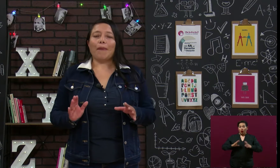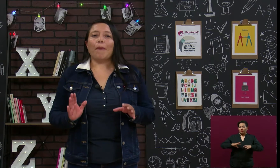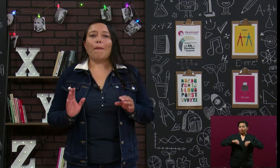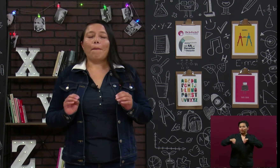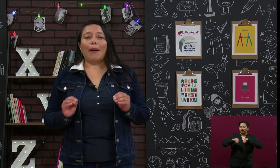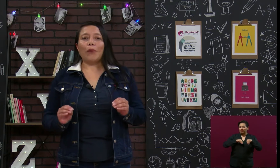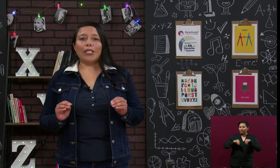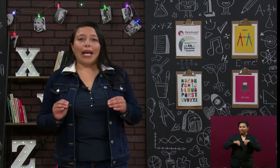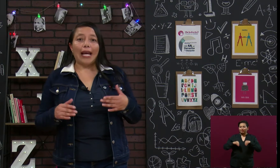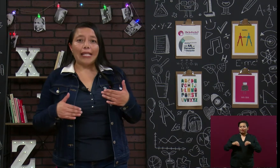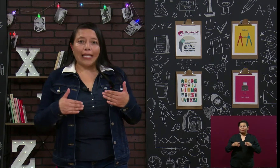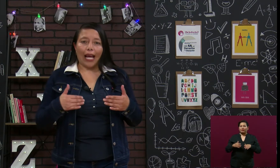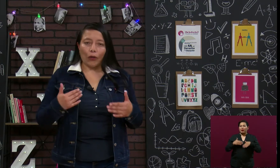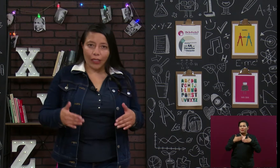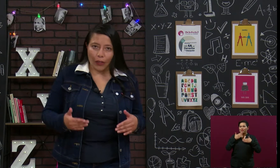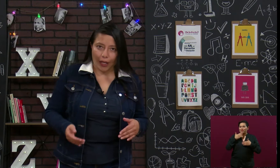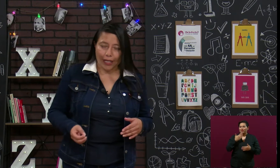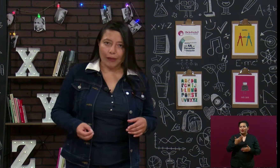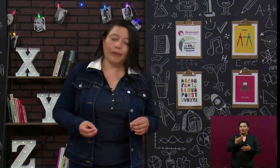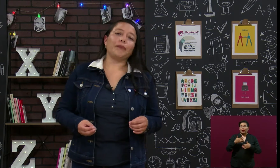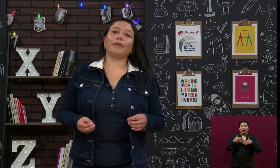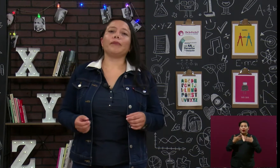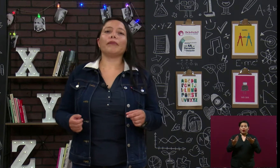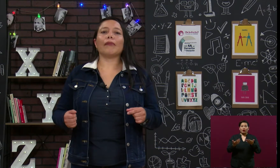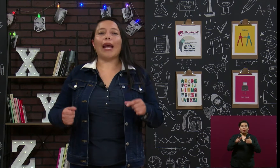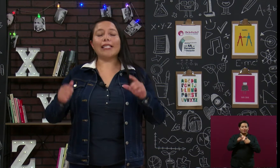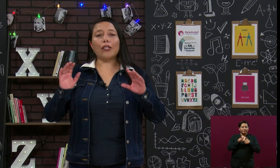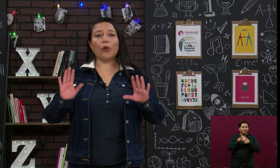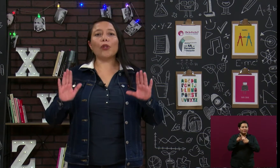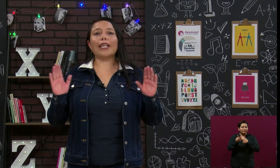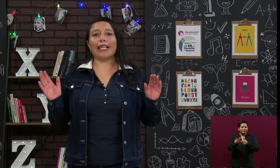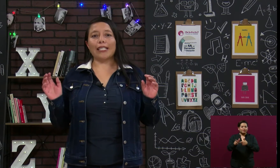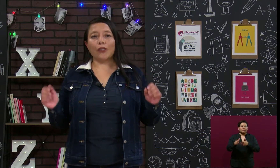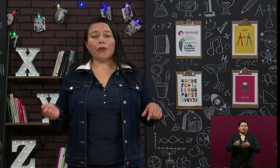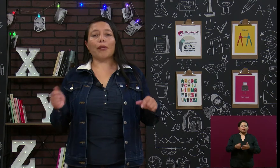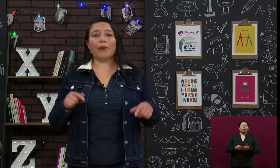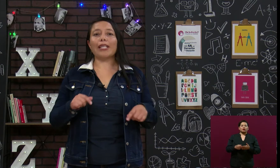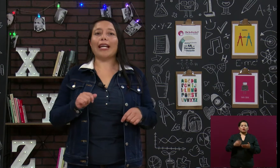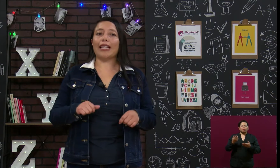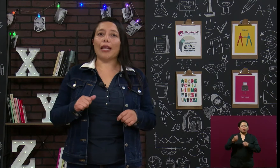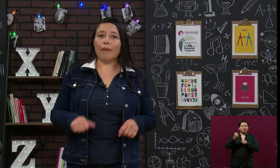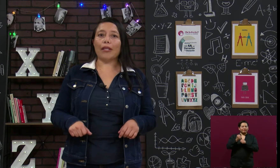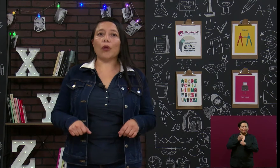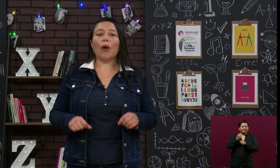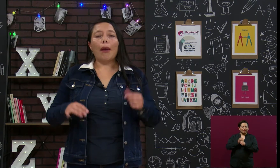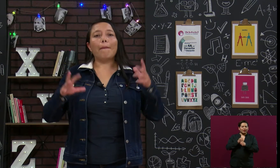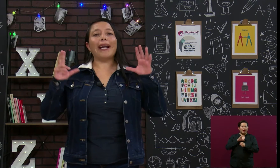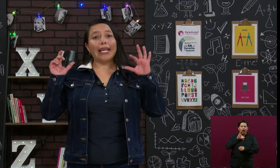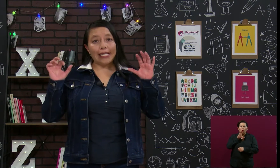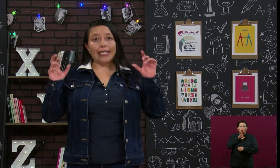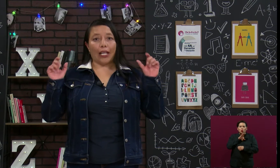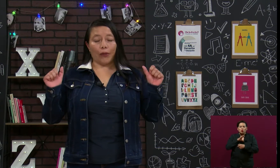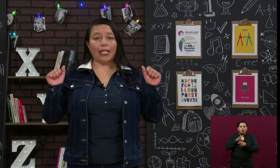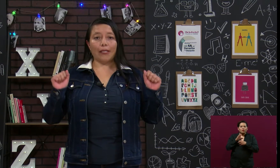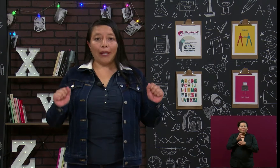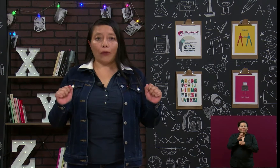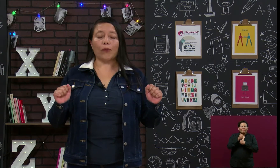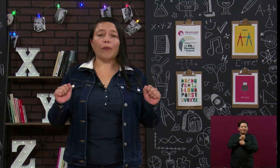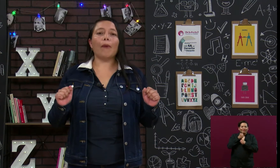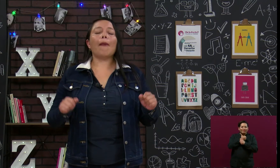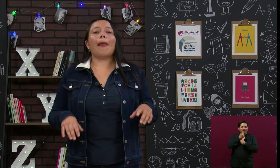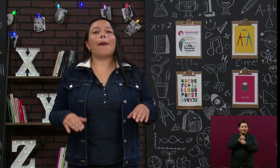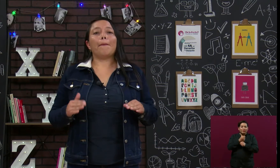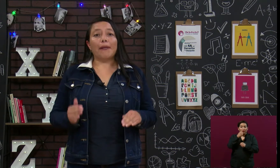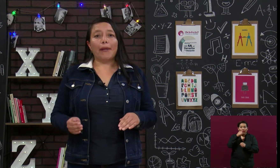Ahora bien, vamos a continuar haciendo unos ejercicios previos de calentamiento para ejercitar nuestras